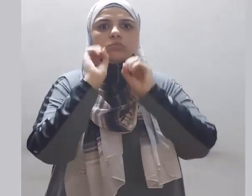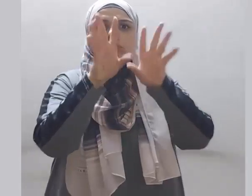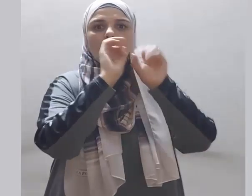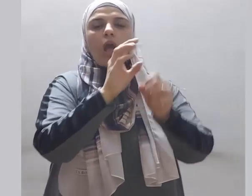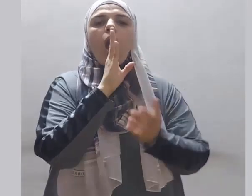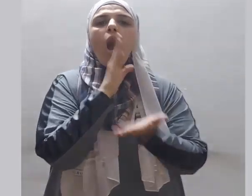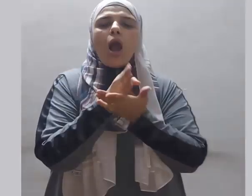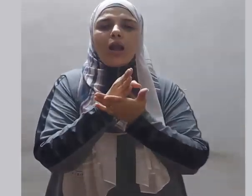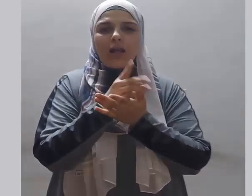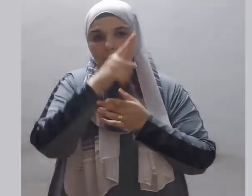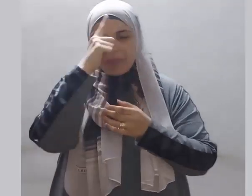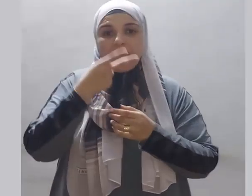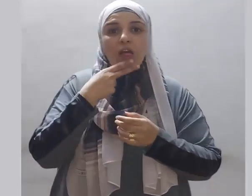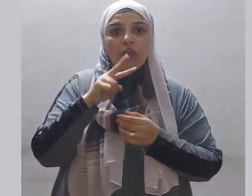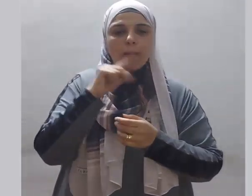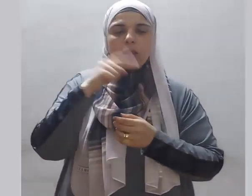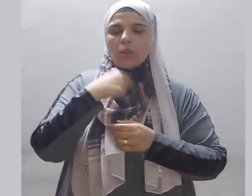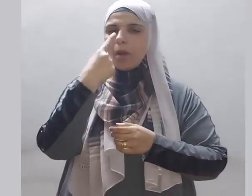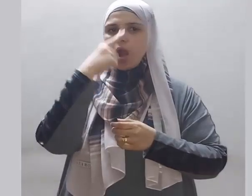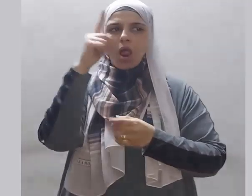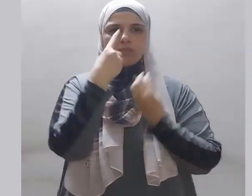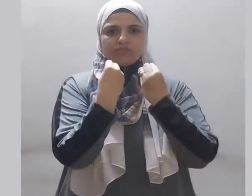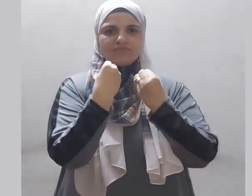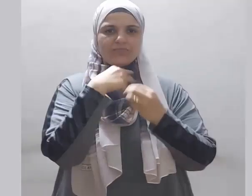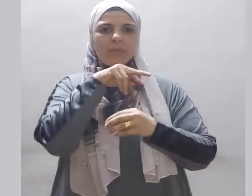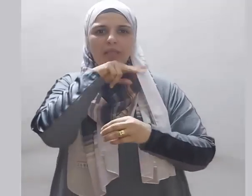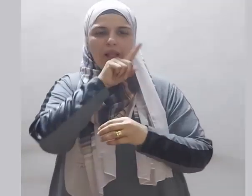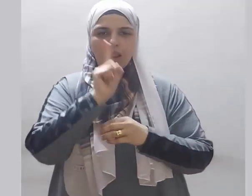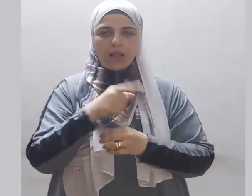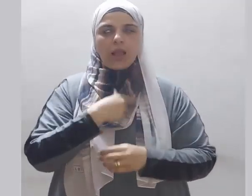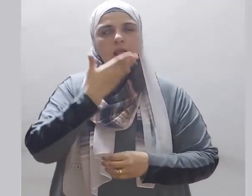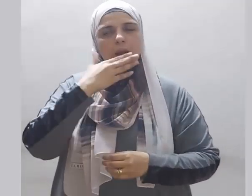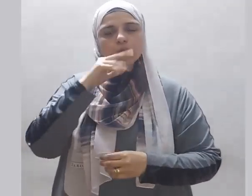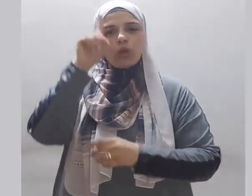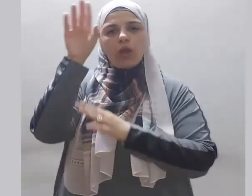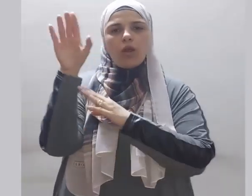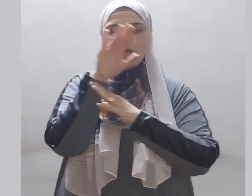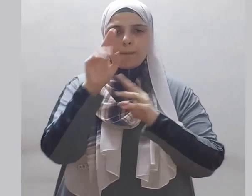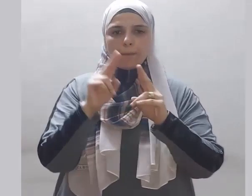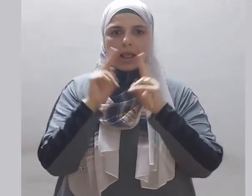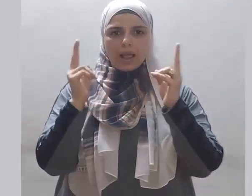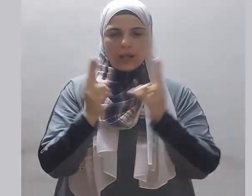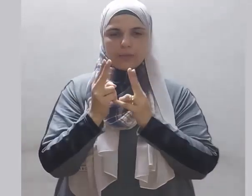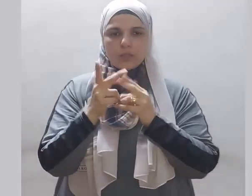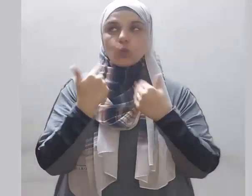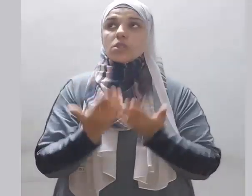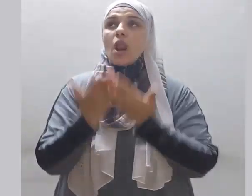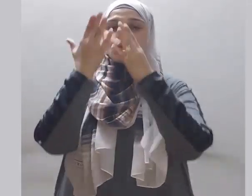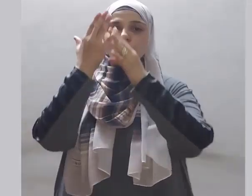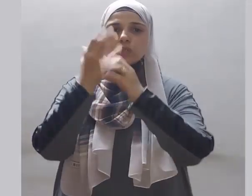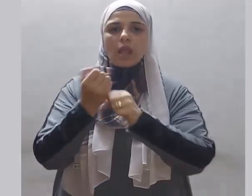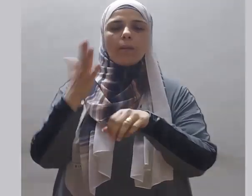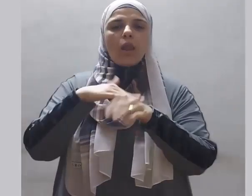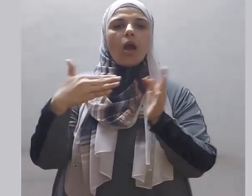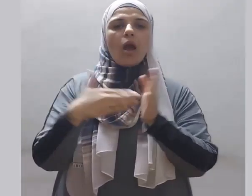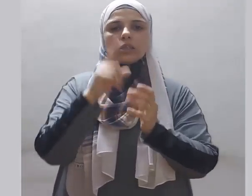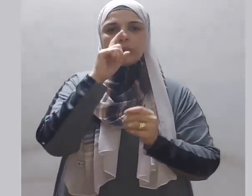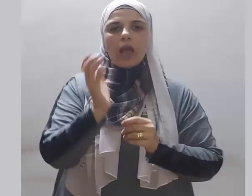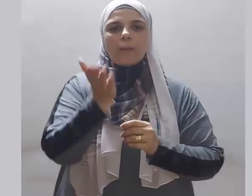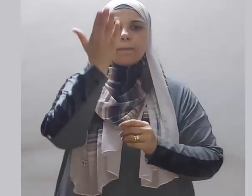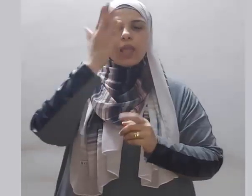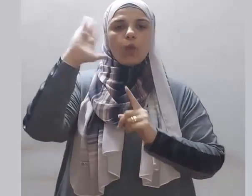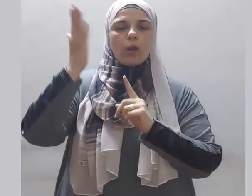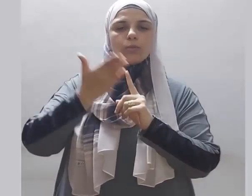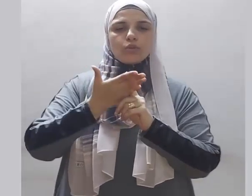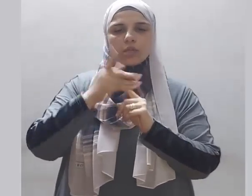اينما كانوا بعزه وكرامه الحمد لله رب العالمين والصلاه والسلام على خاتم الانبياء